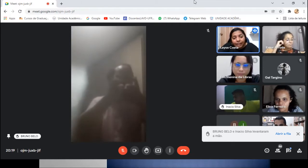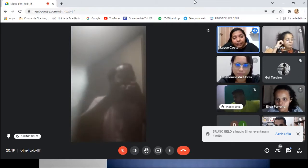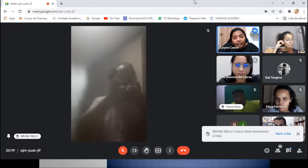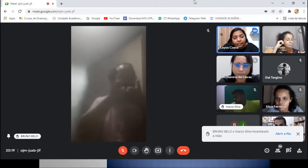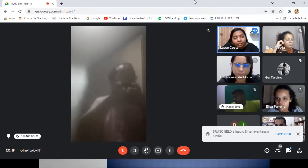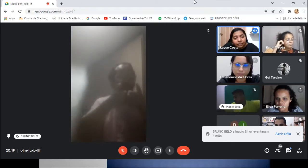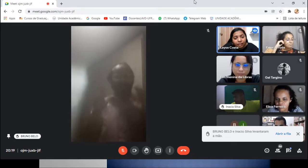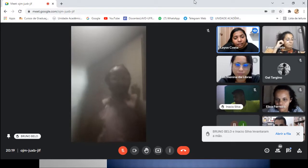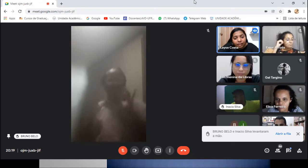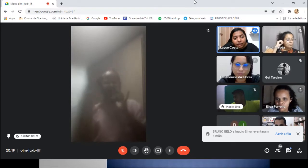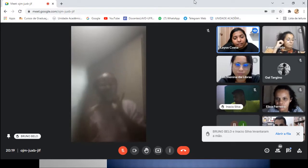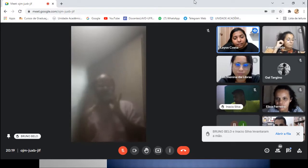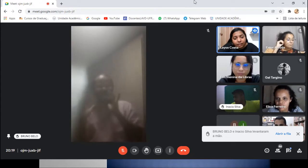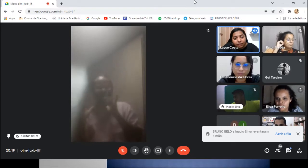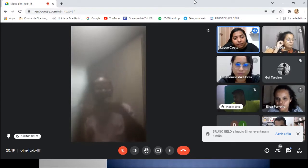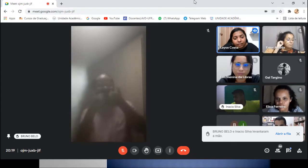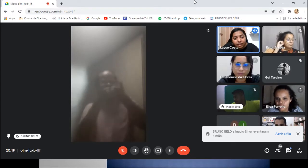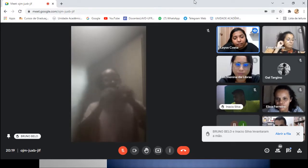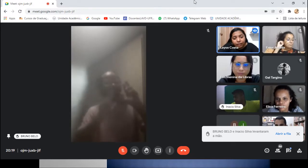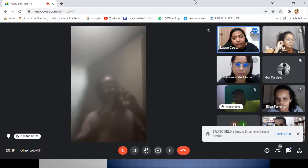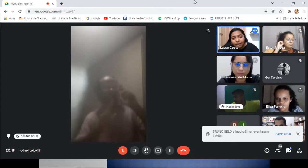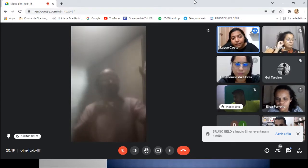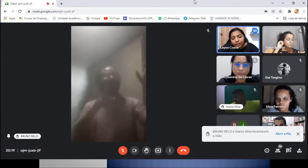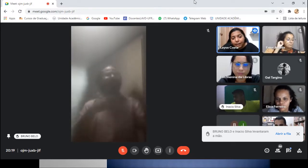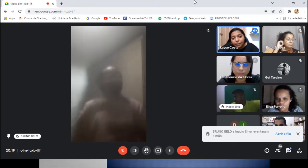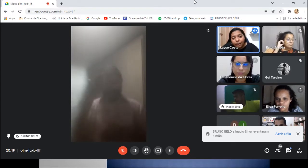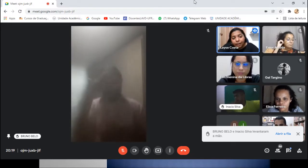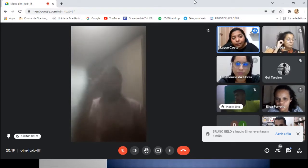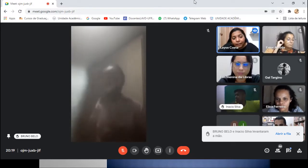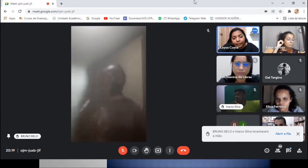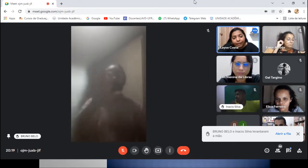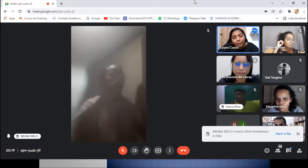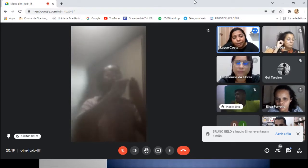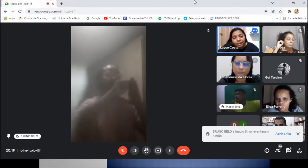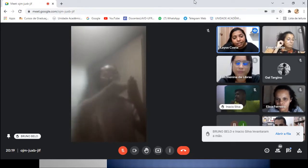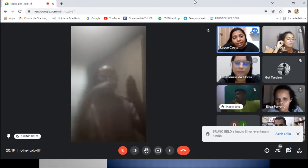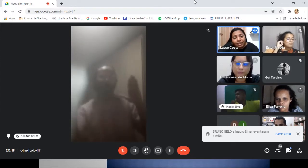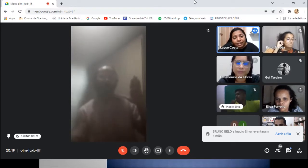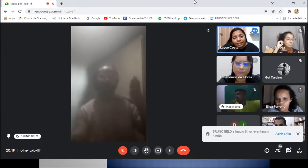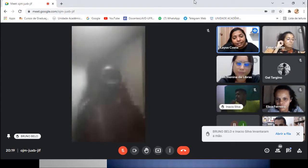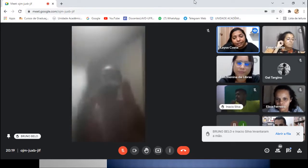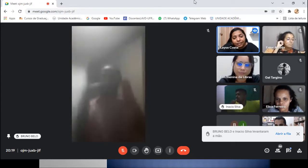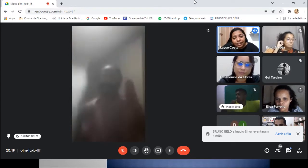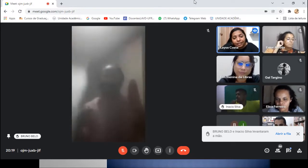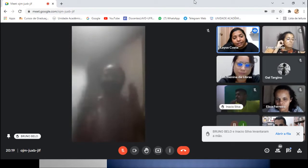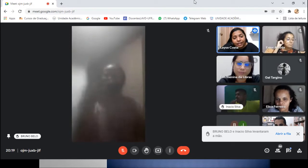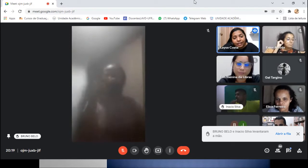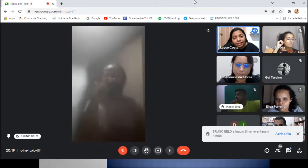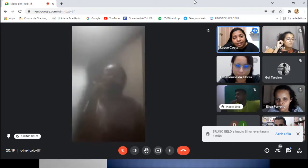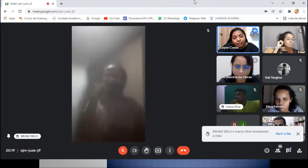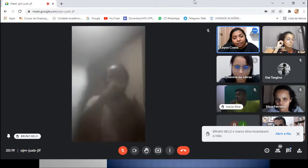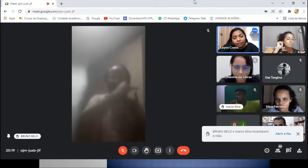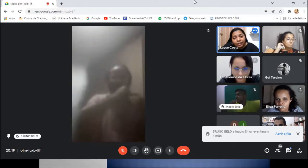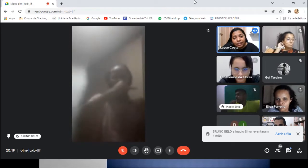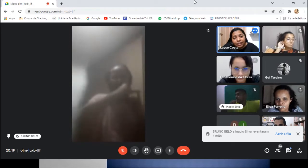né, eles têm, assim, este sinal, que significa namorar, pra gente, há essa variação,